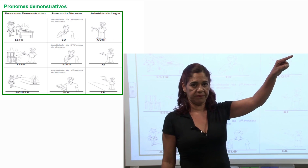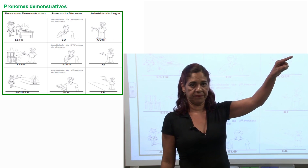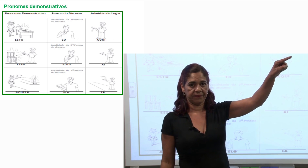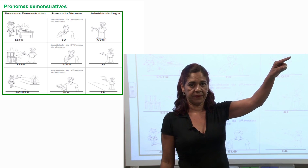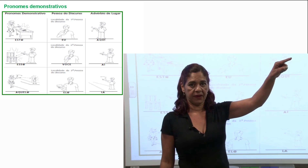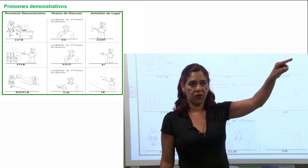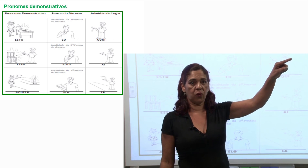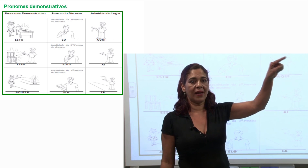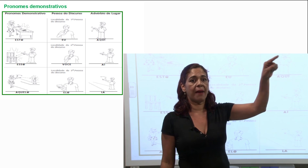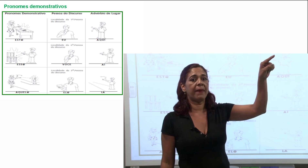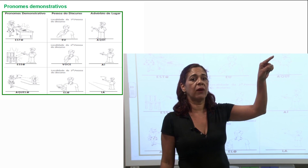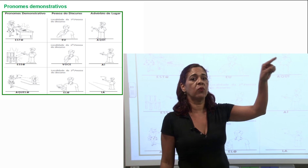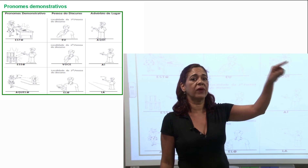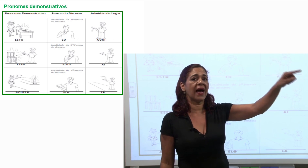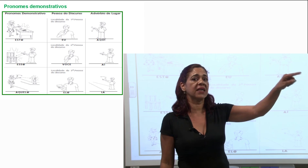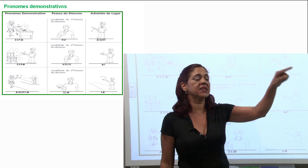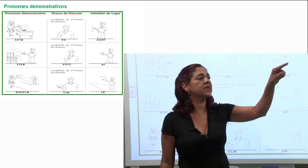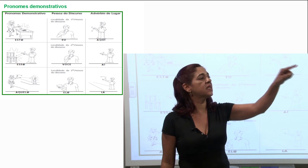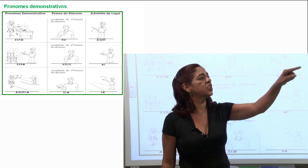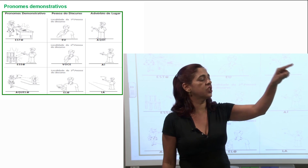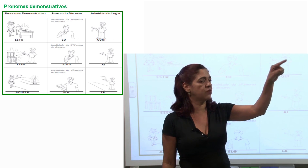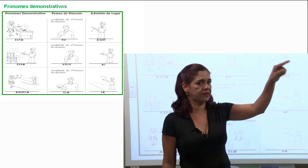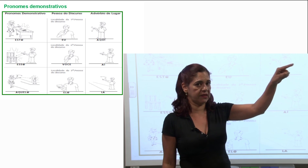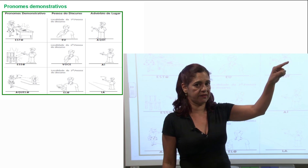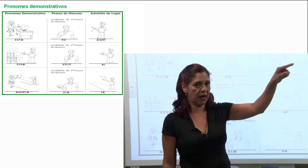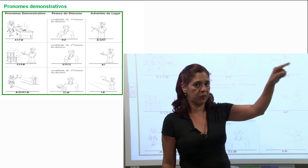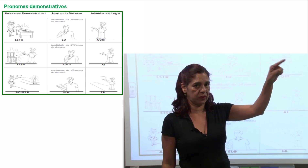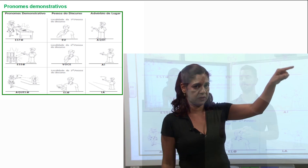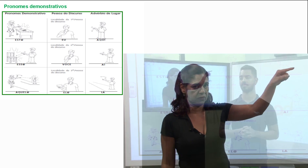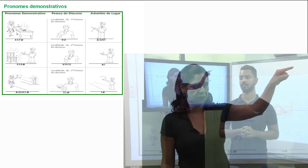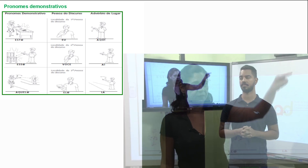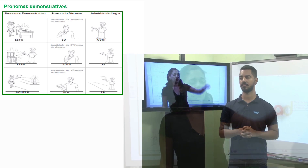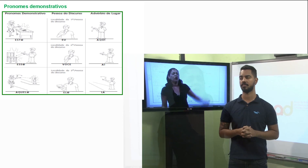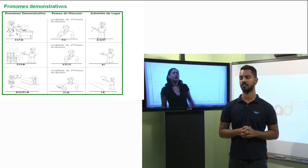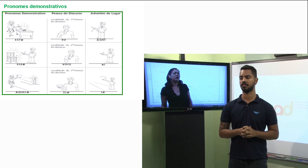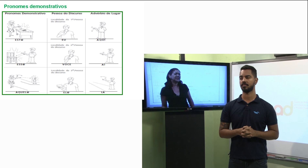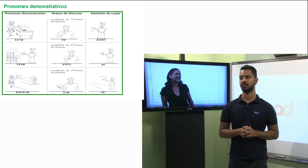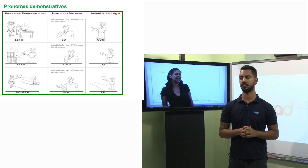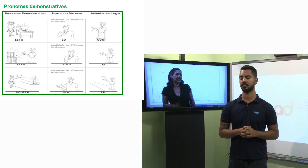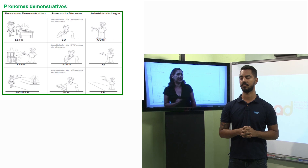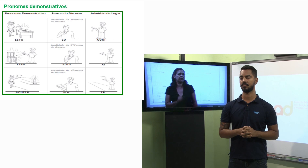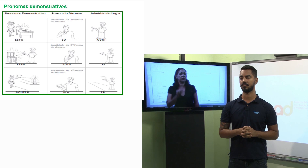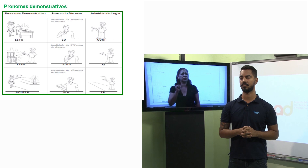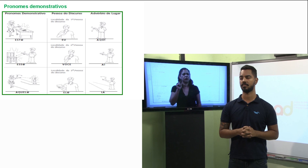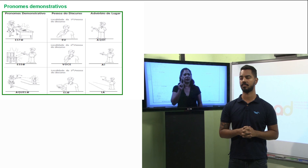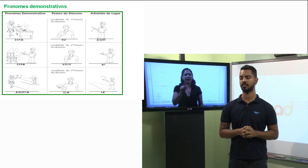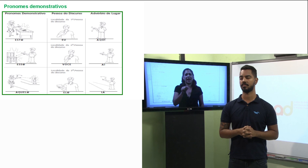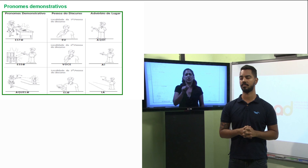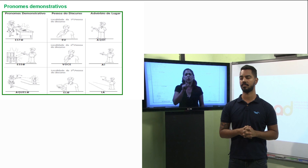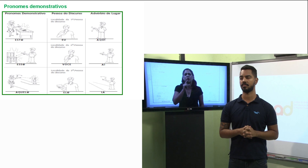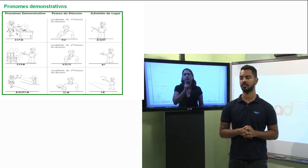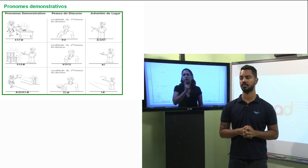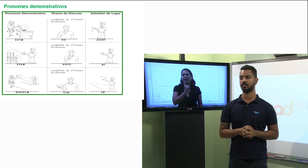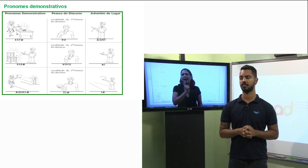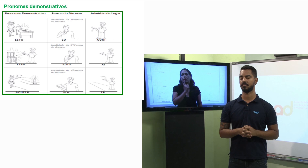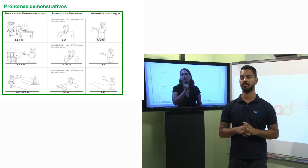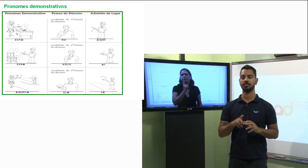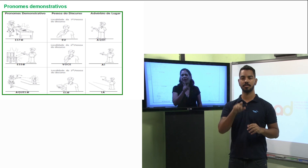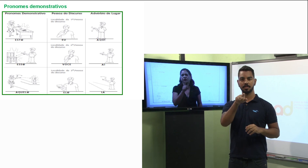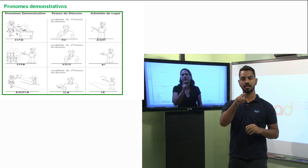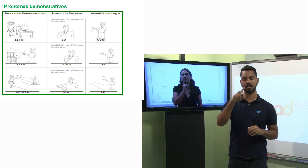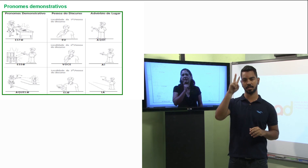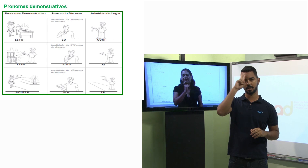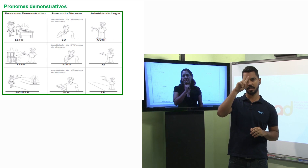lá. Olhar para o lugar distante que você está apontando. Vocês se lembram em outra unidade, quando